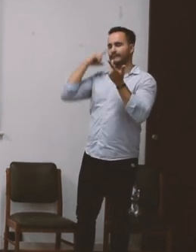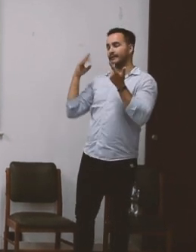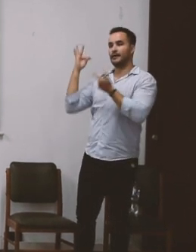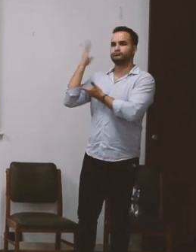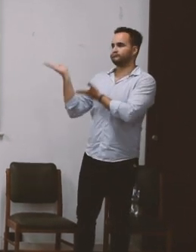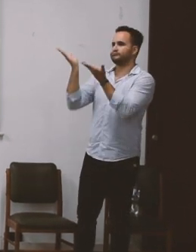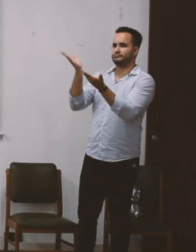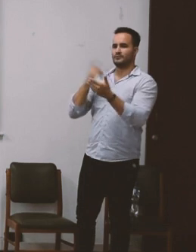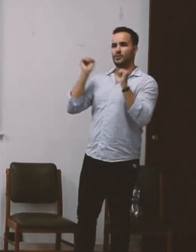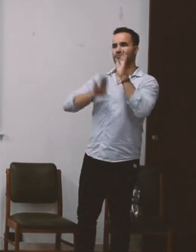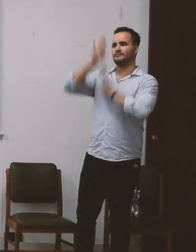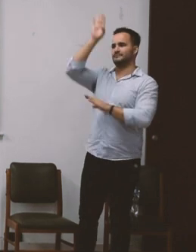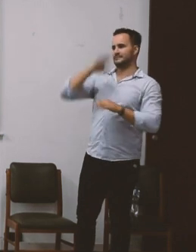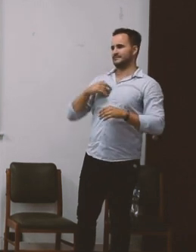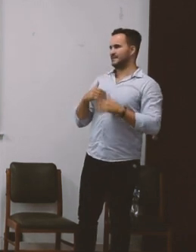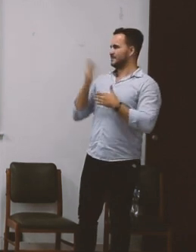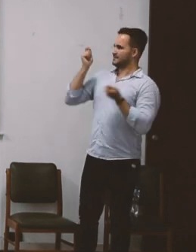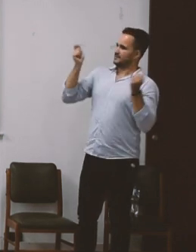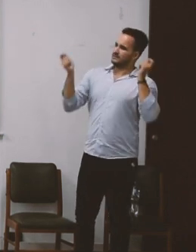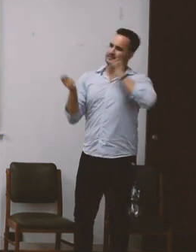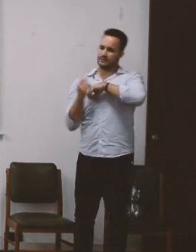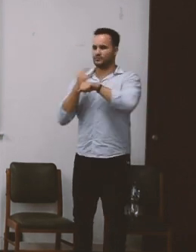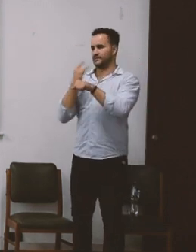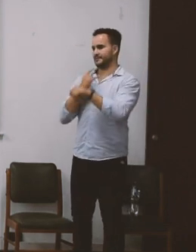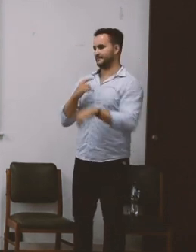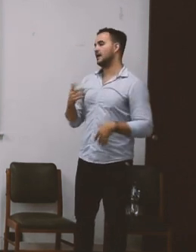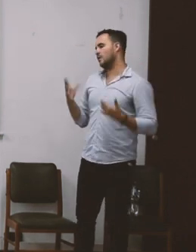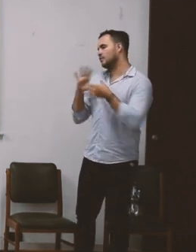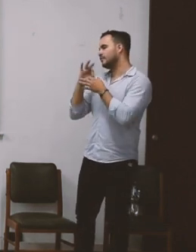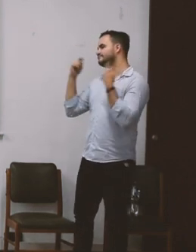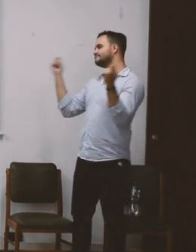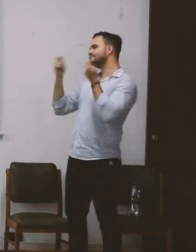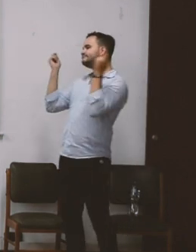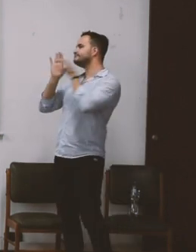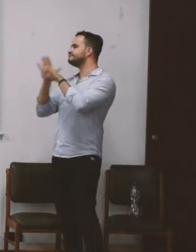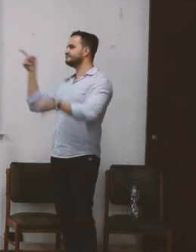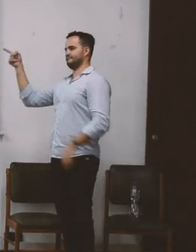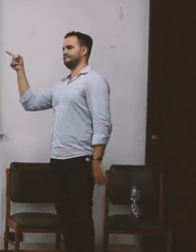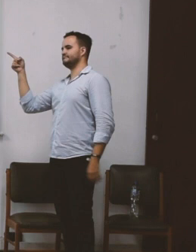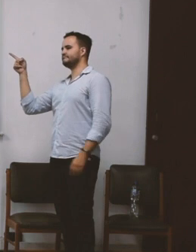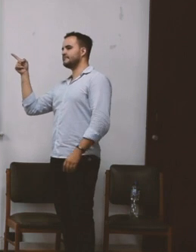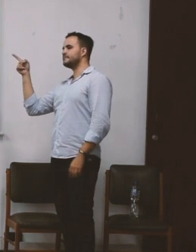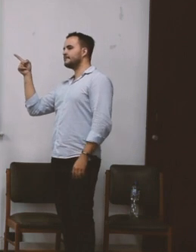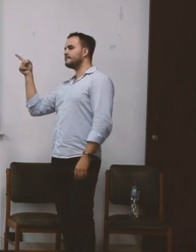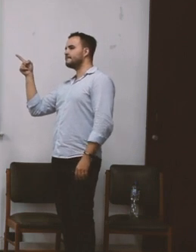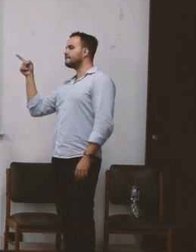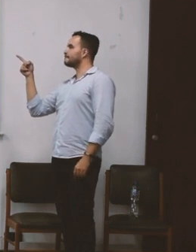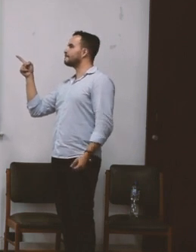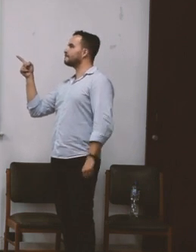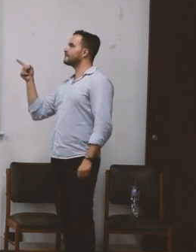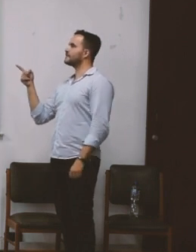ascenso social. La siguiente. Y en imagen tienen una propaganda que que